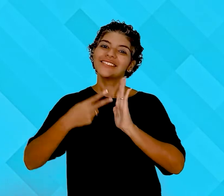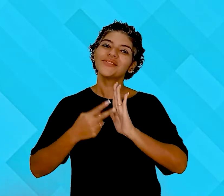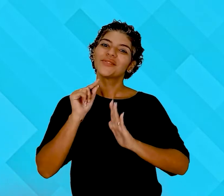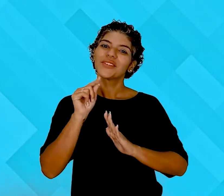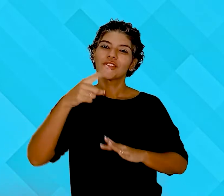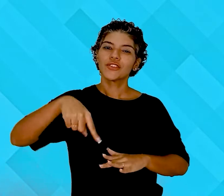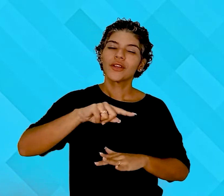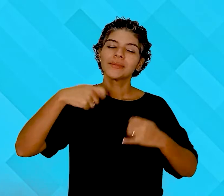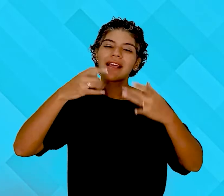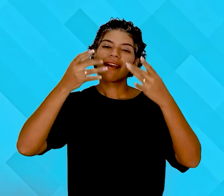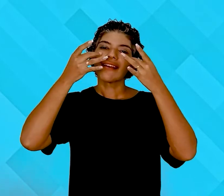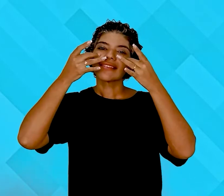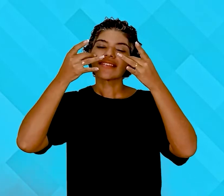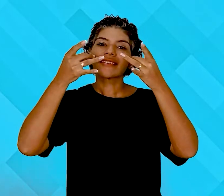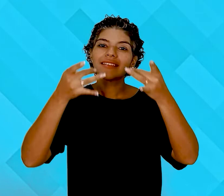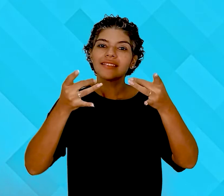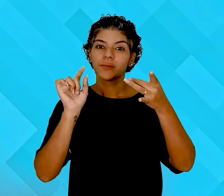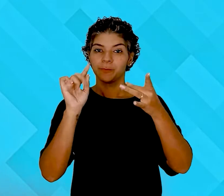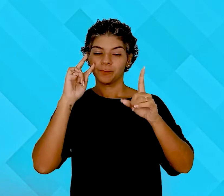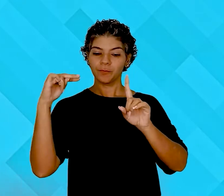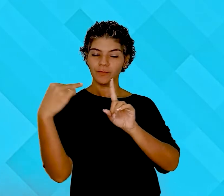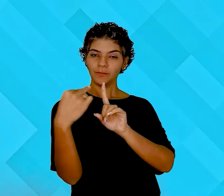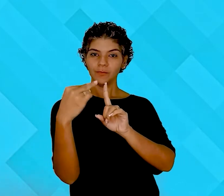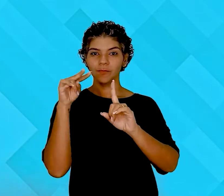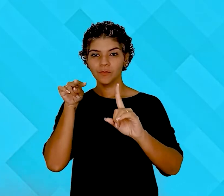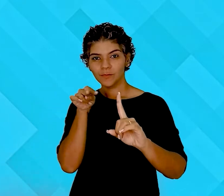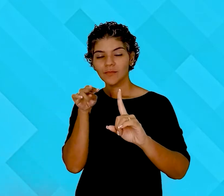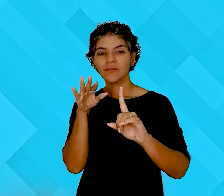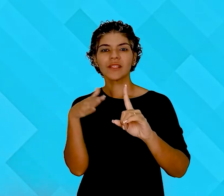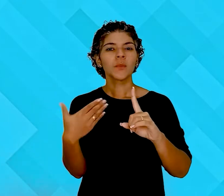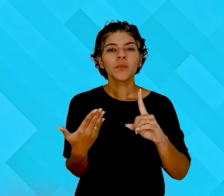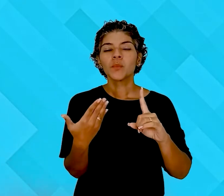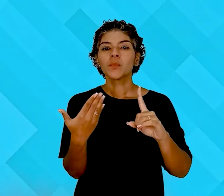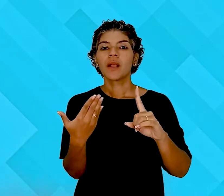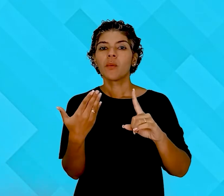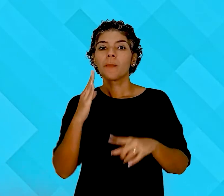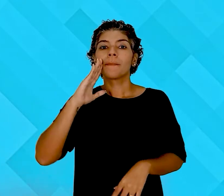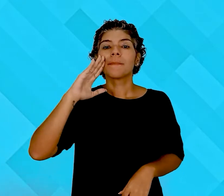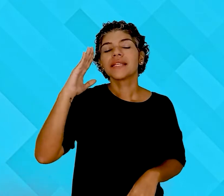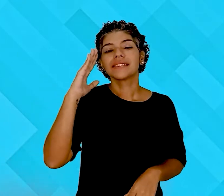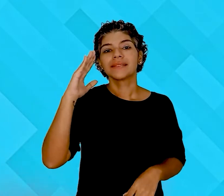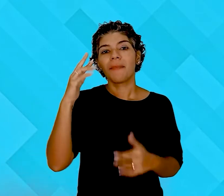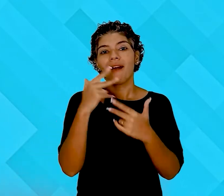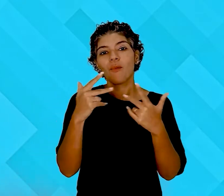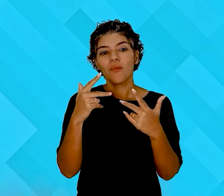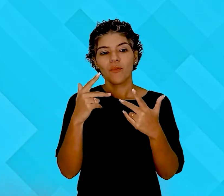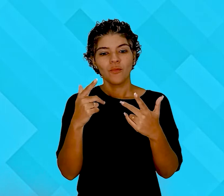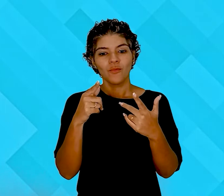entender quais são os pontos de contato sensíveis mesmo entre o que está sendo oferecido,